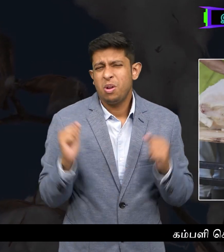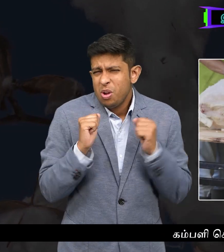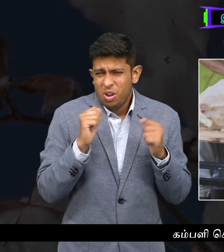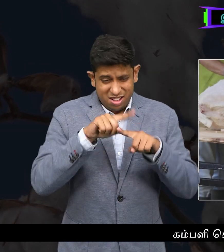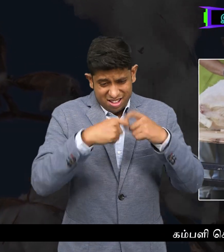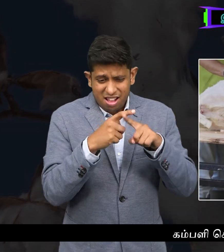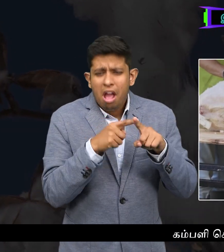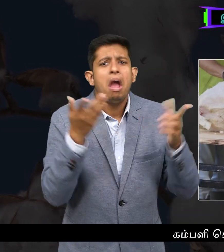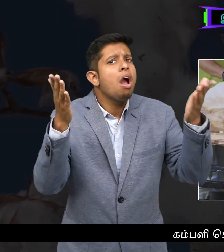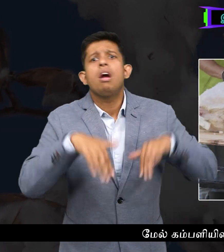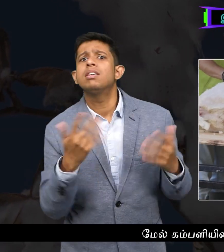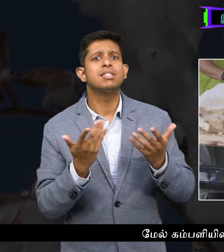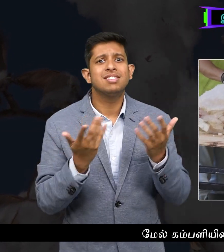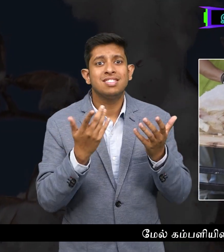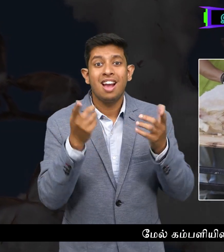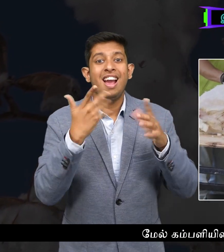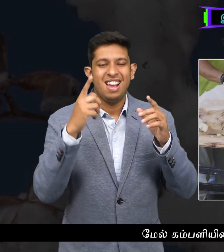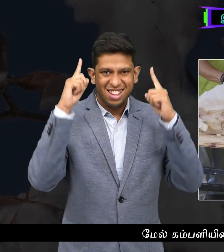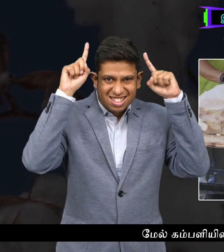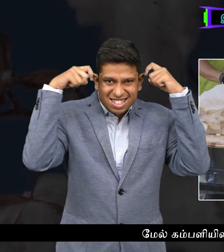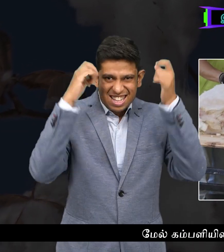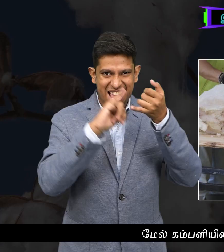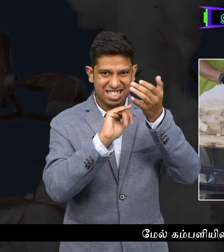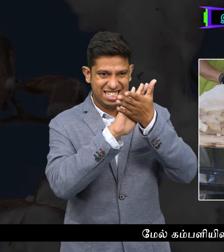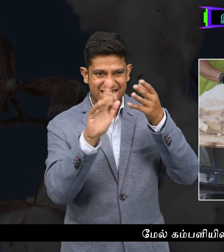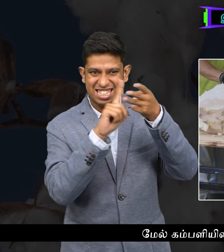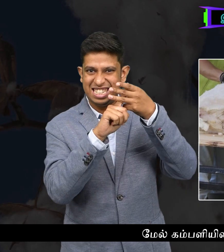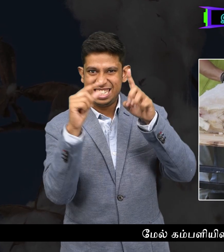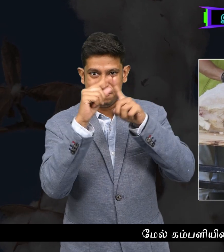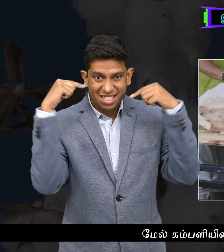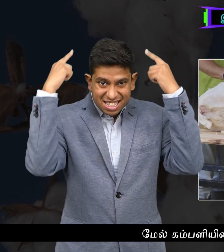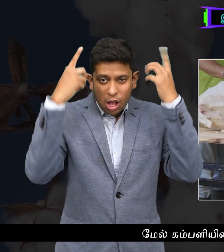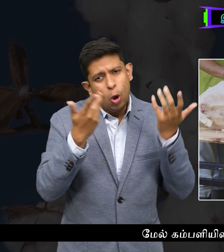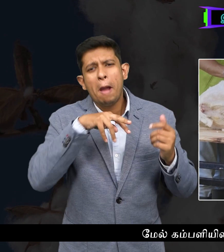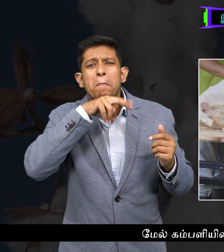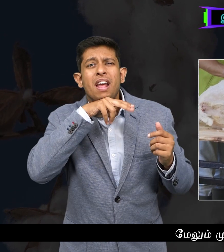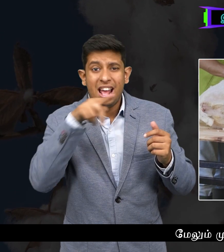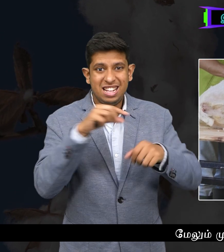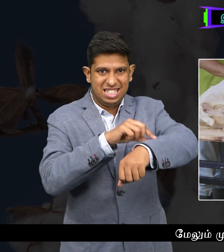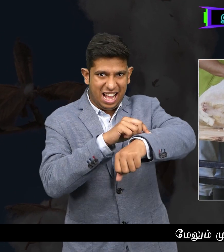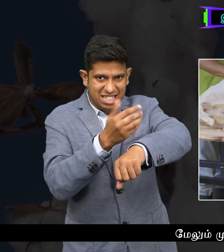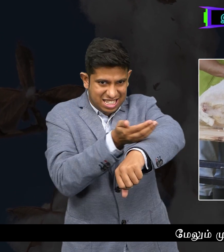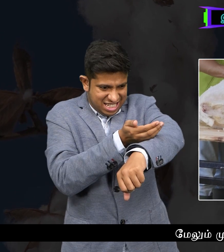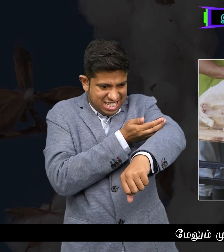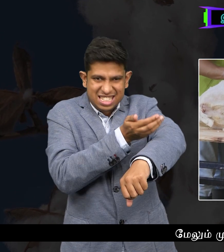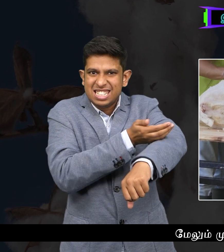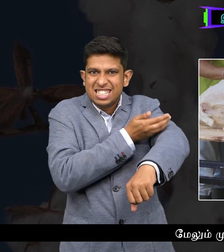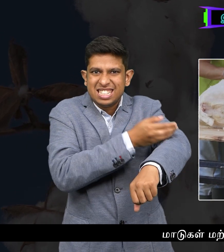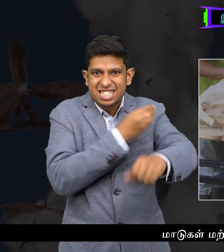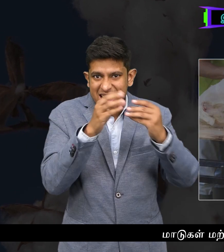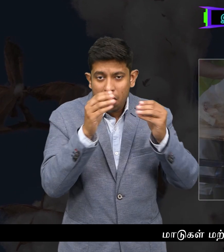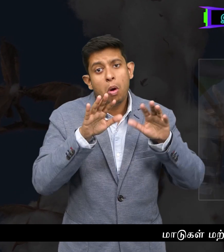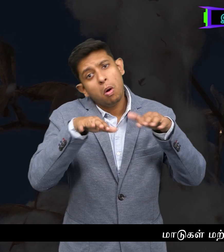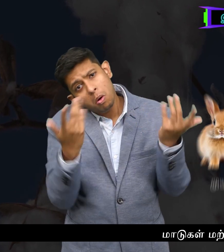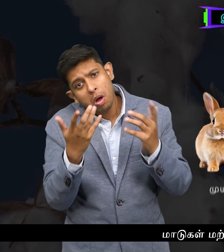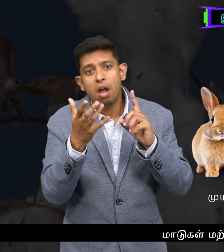கம்பளி செம்மறி ஆடுகளின் மேல் கம்பளியிலிருந்து பெறப்படுகிறது. மேலும் முயல்கள், கவரிமா மாடுகள்